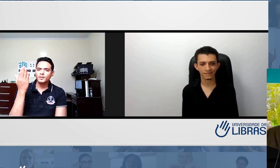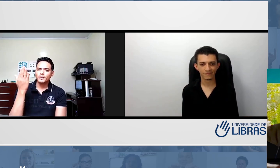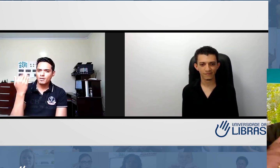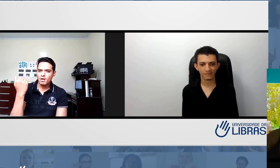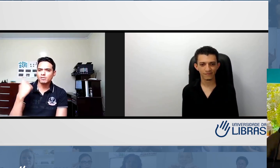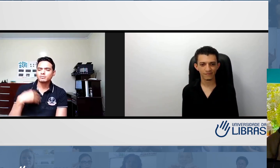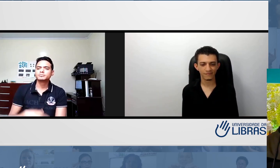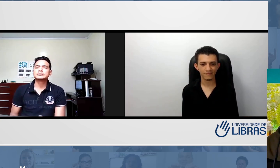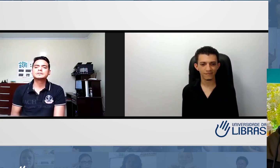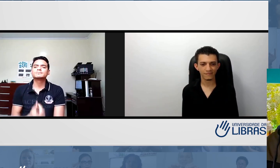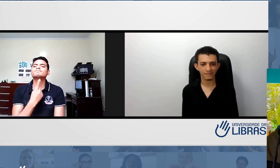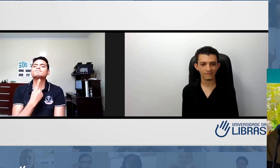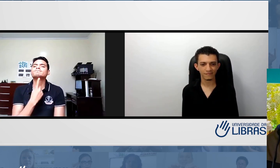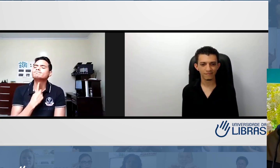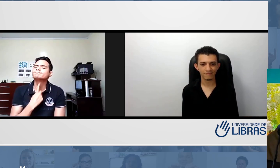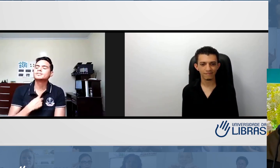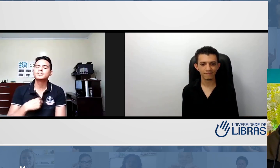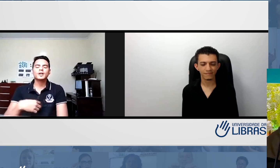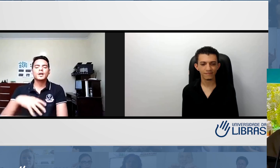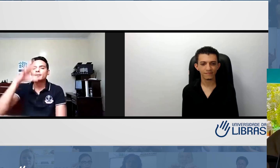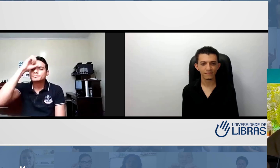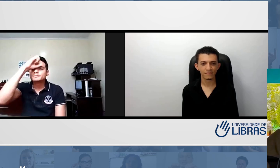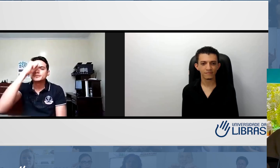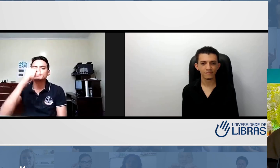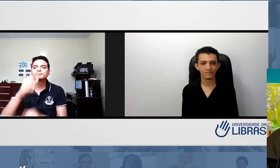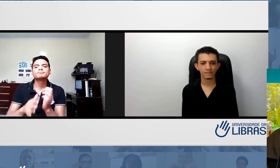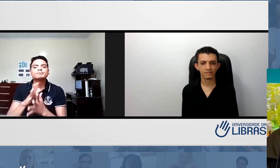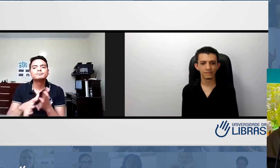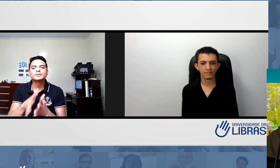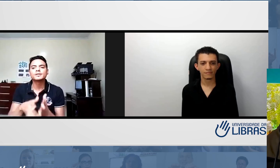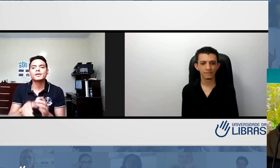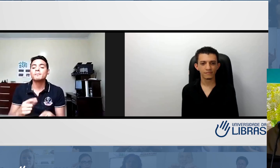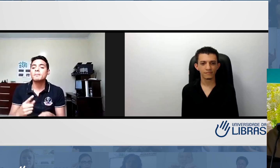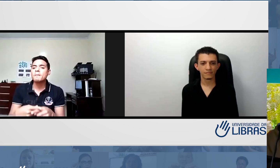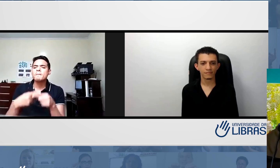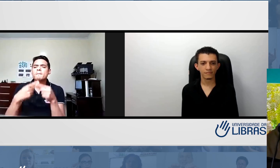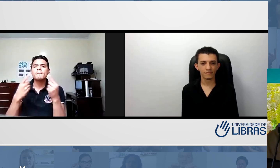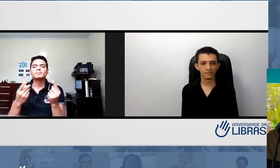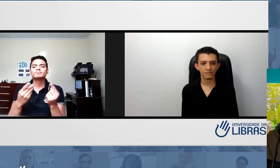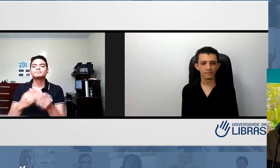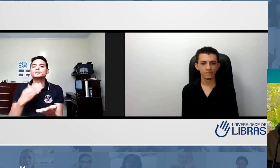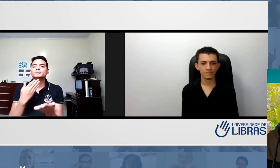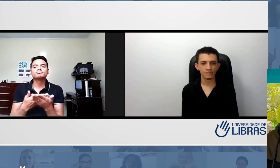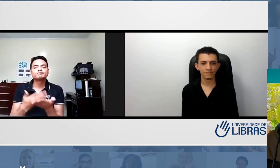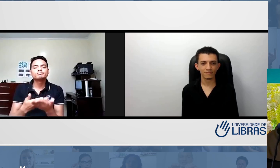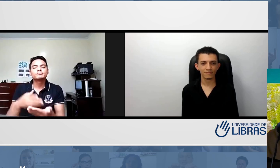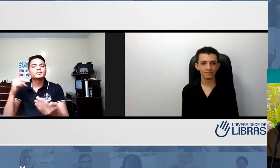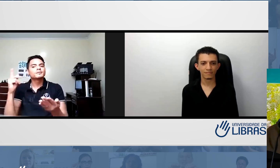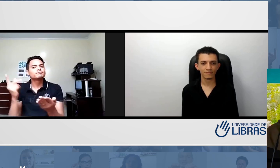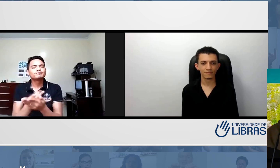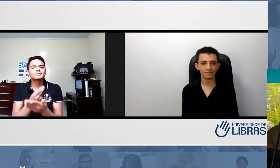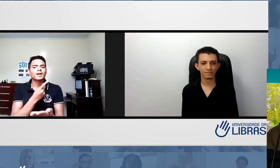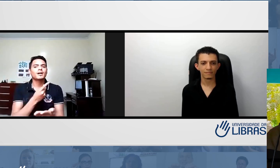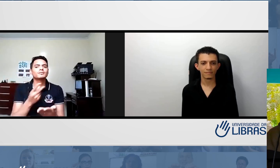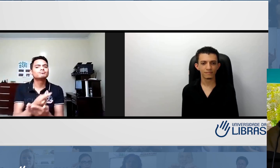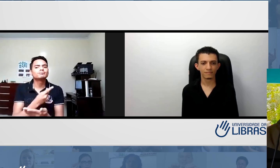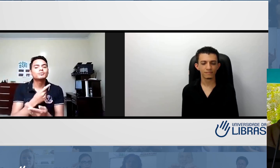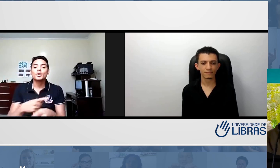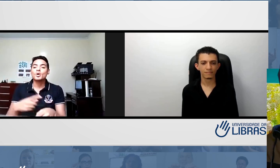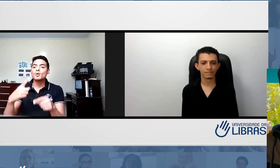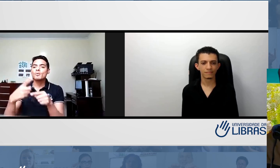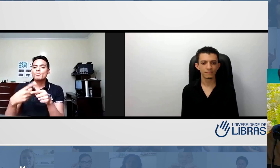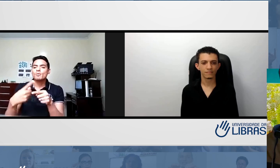comunicação, novas possibilidades se abrem e que, inclusive, você é muito bem remunerado por isso, porque é uma profissão